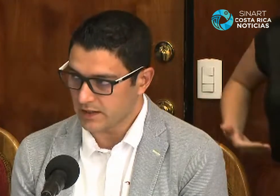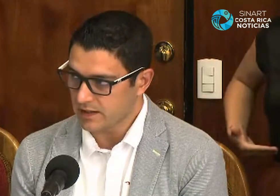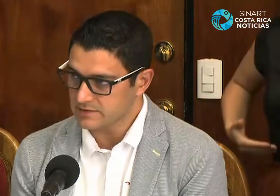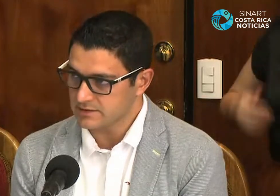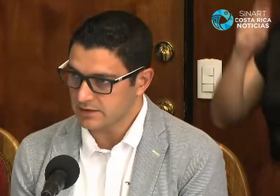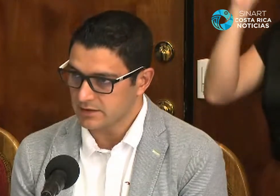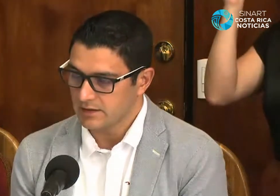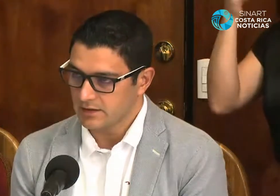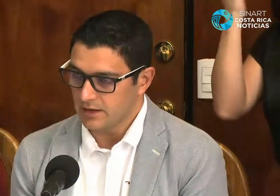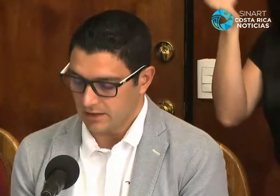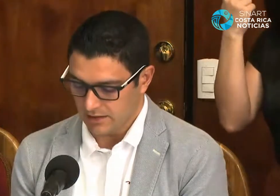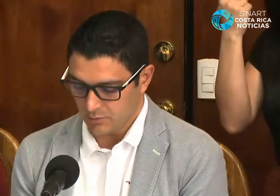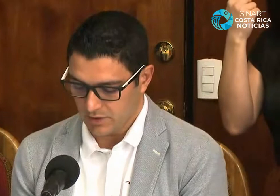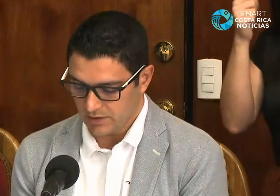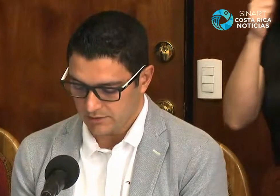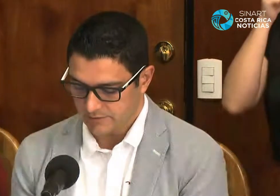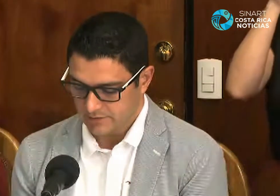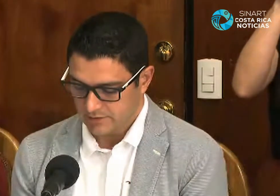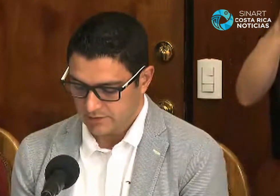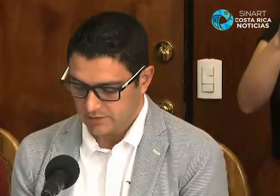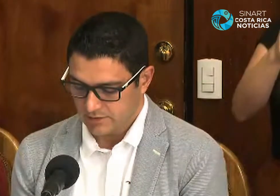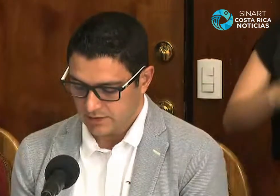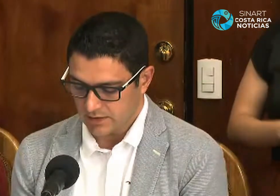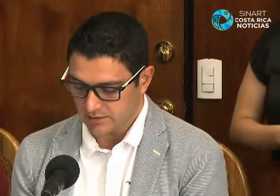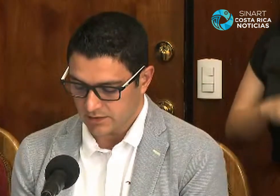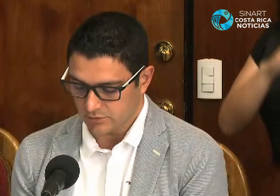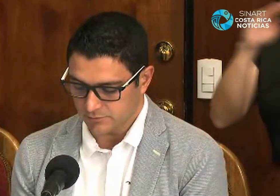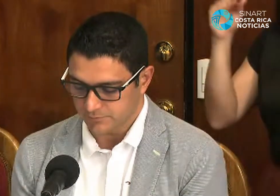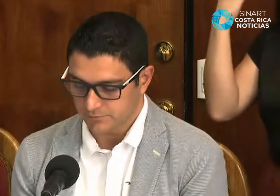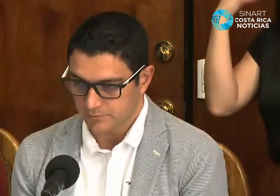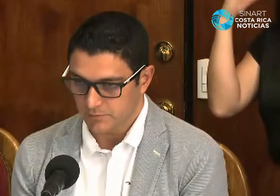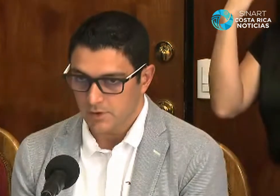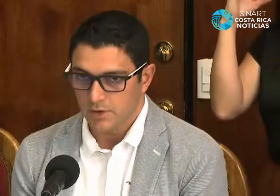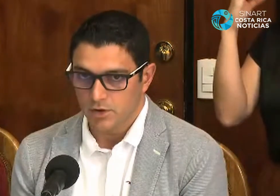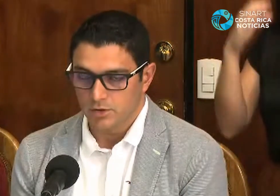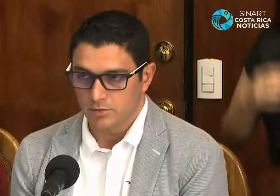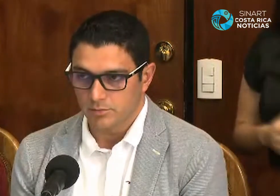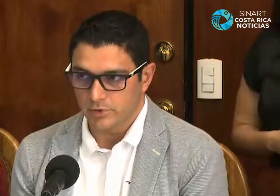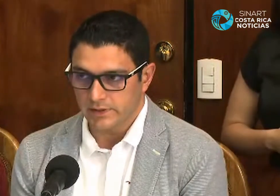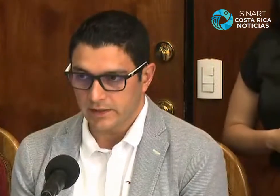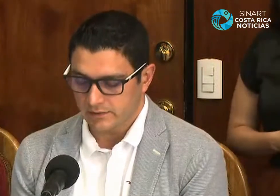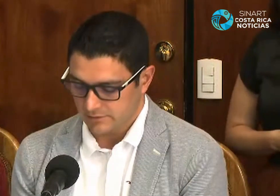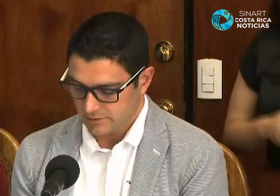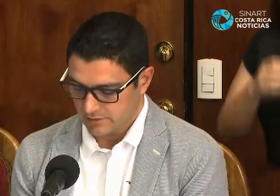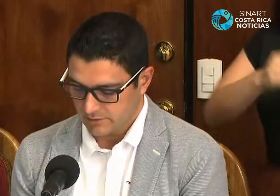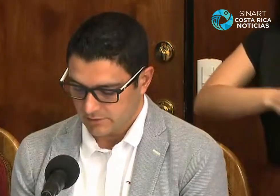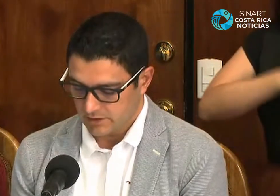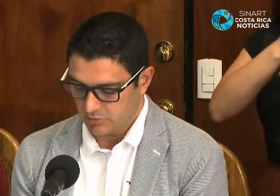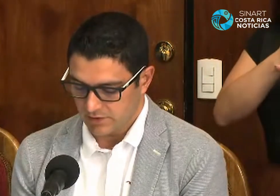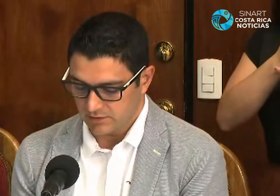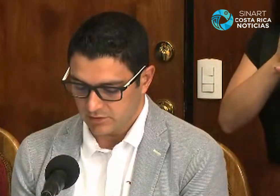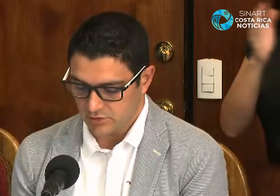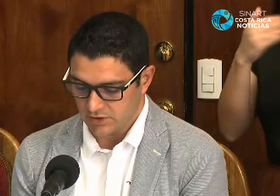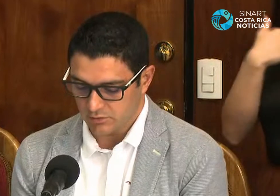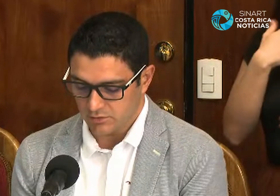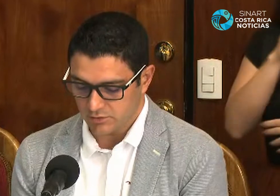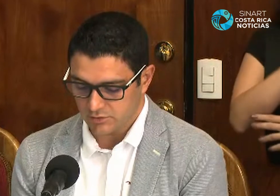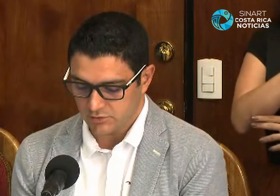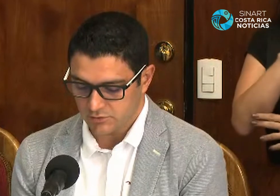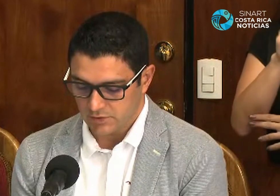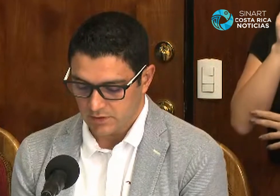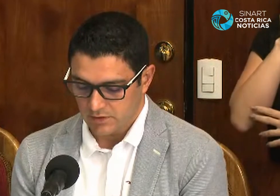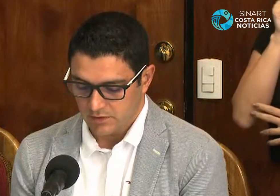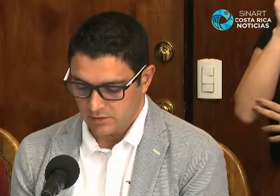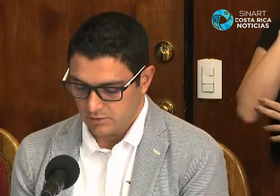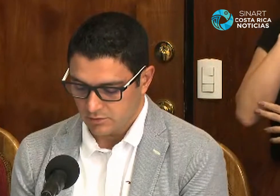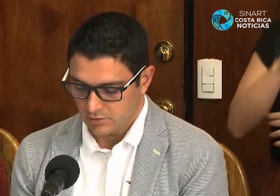en Guanacaste, en Alajuela y en Cartago. Por edad, tenemos 22 adultos,